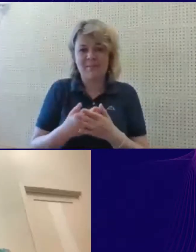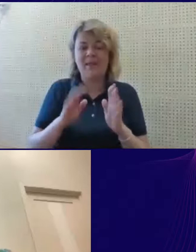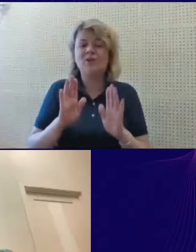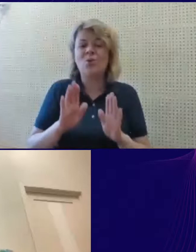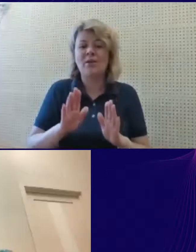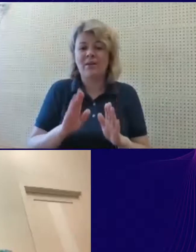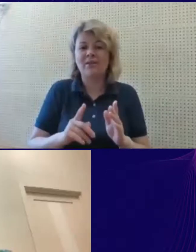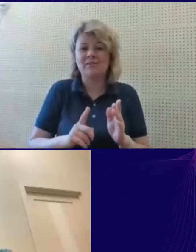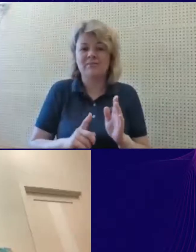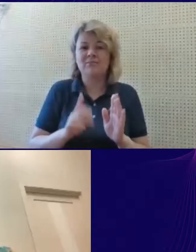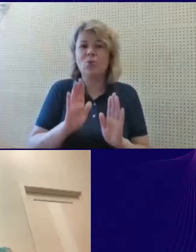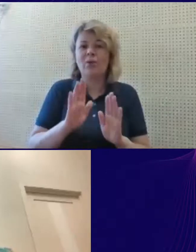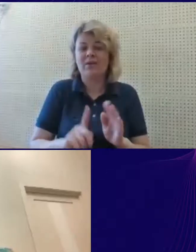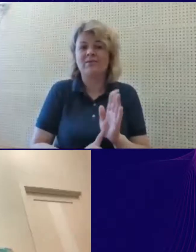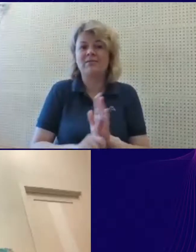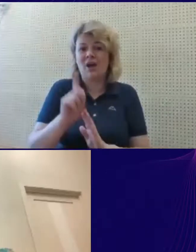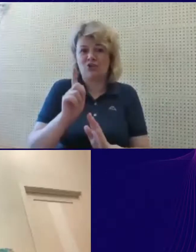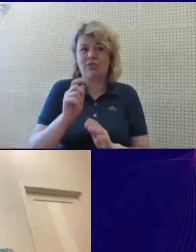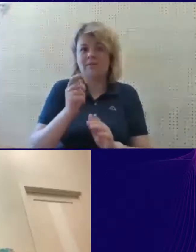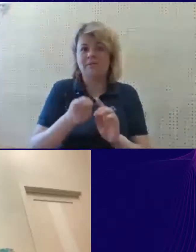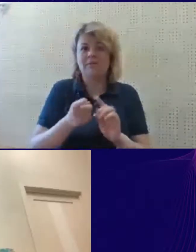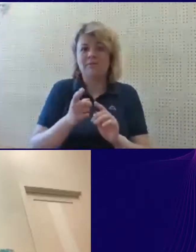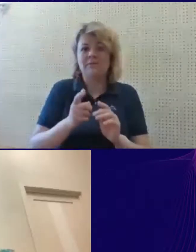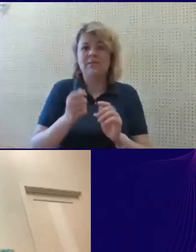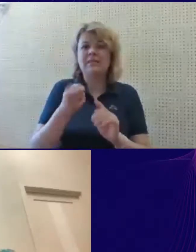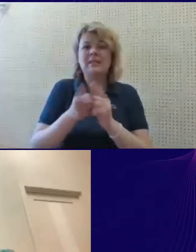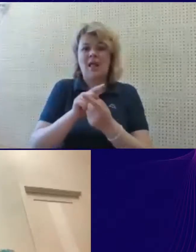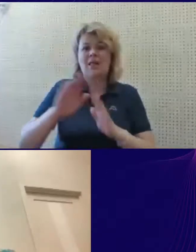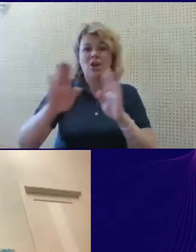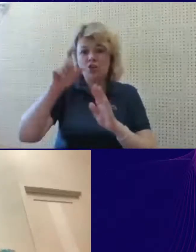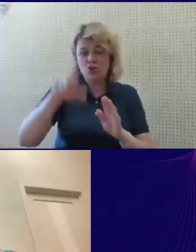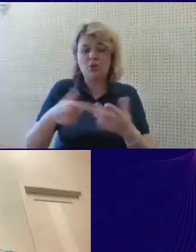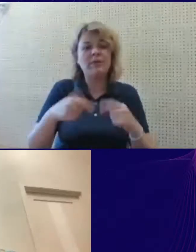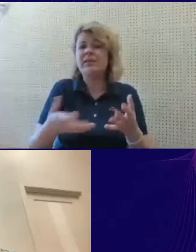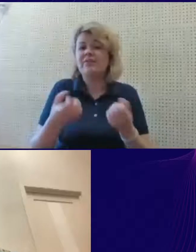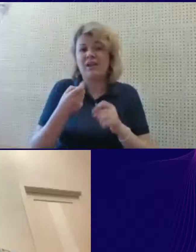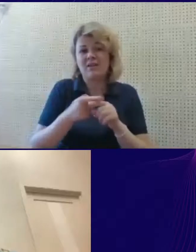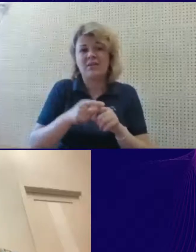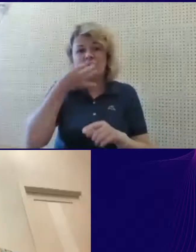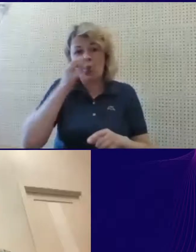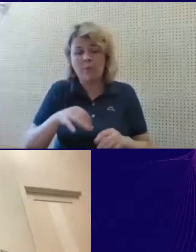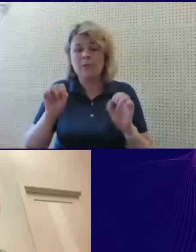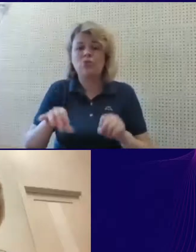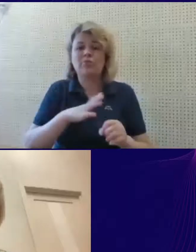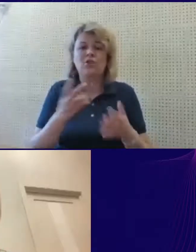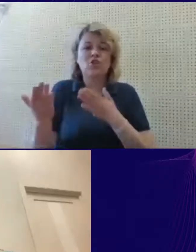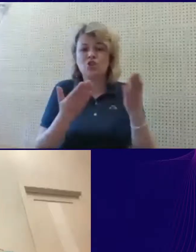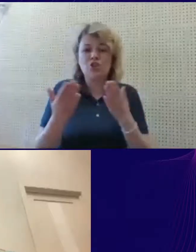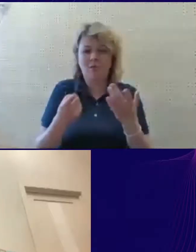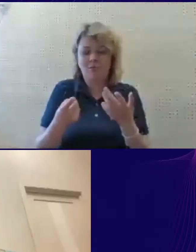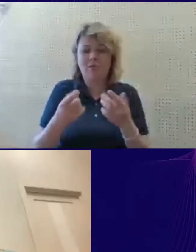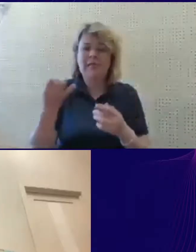только-только стал режиссером, да, набраться этого самого опыта, может быть, читать какие-то истории, создание